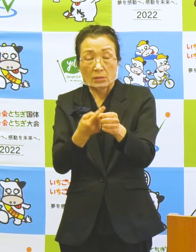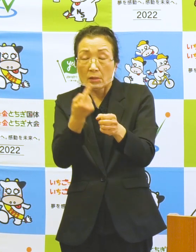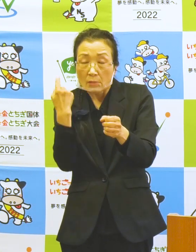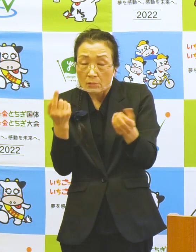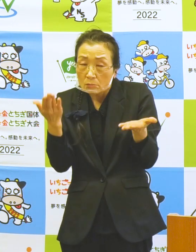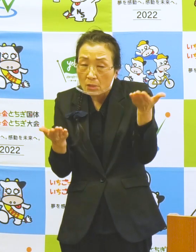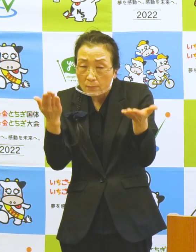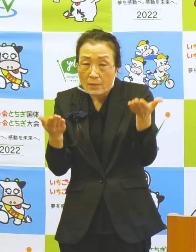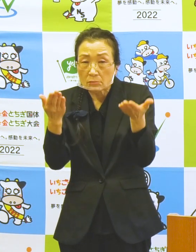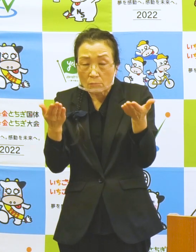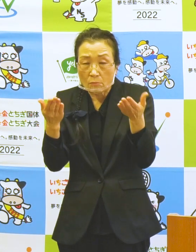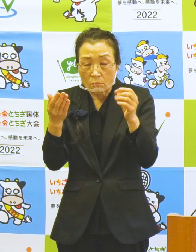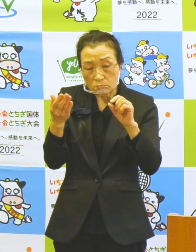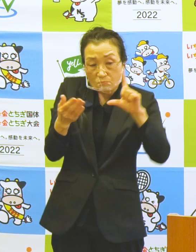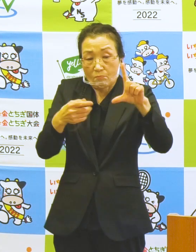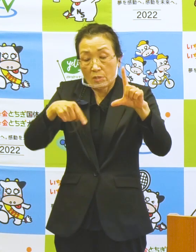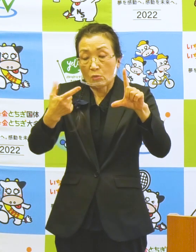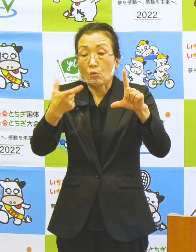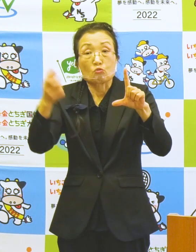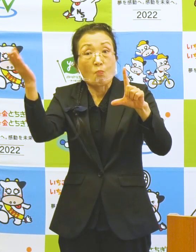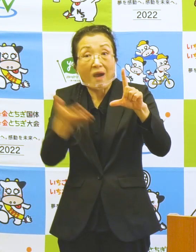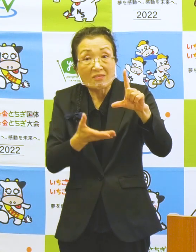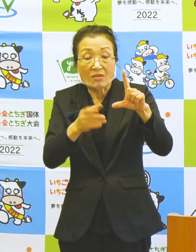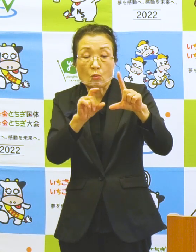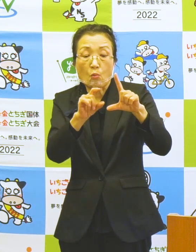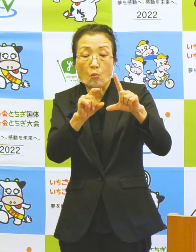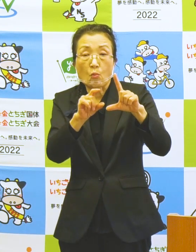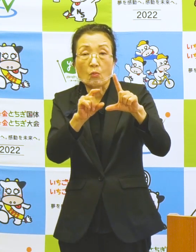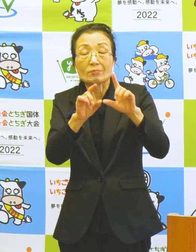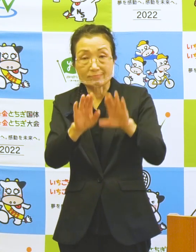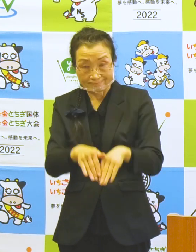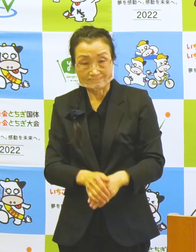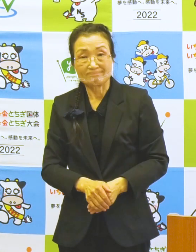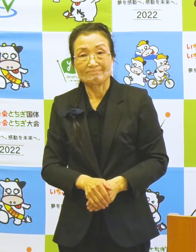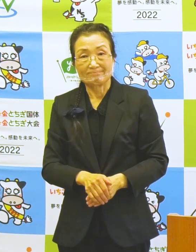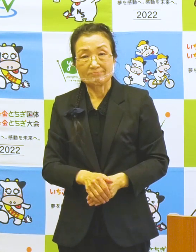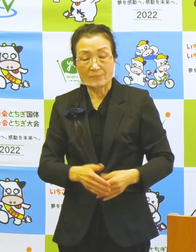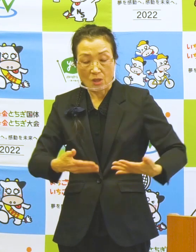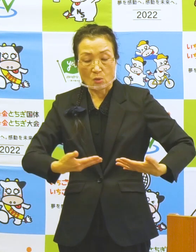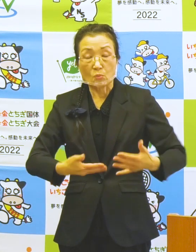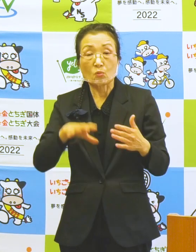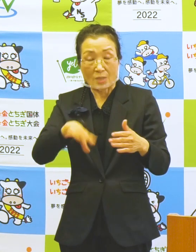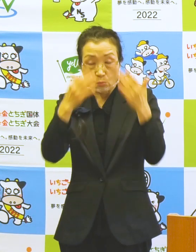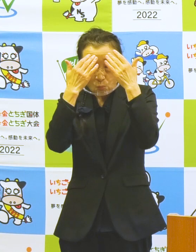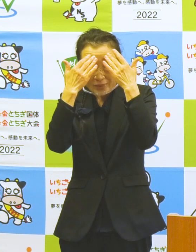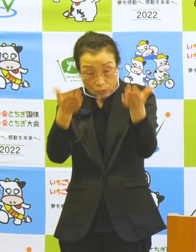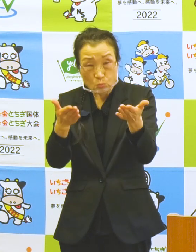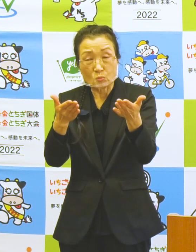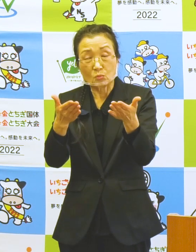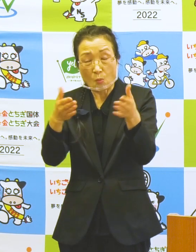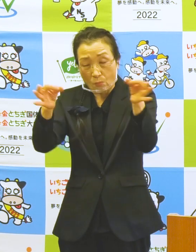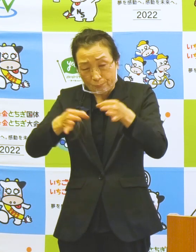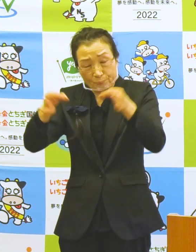160% を達成することができました。ふるさと納税にご協力いただいた皆様、本当